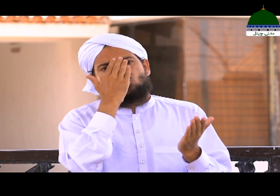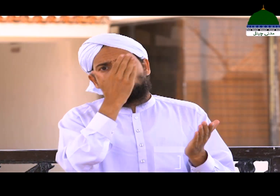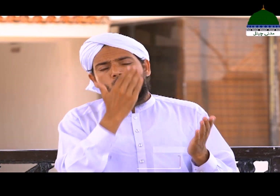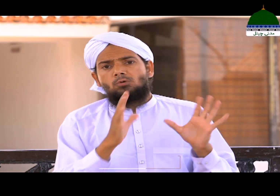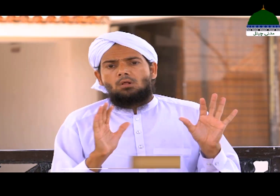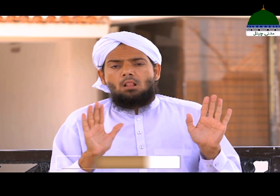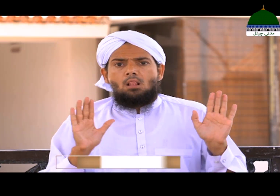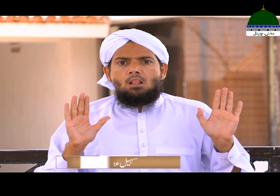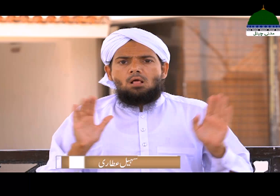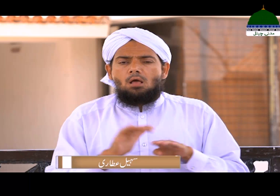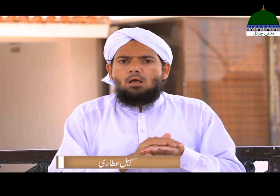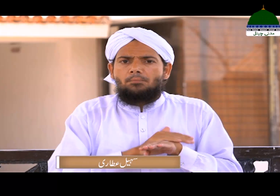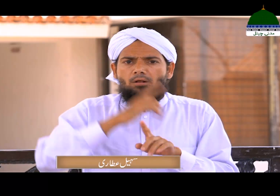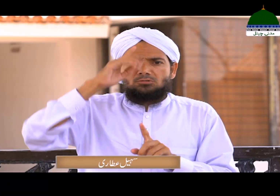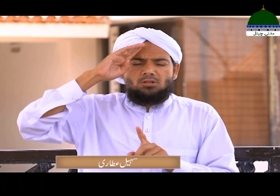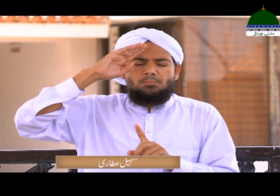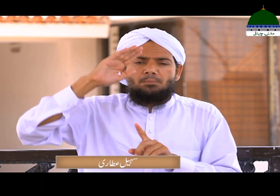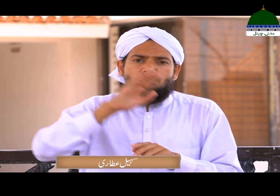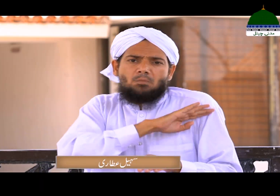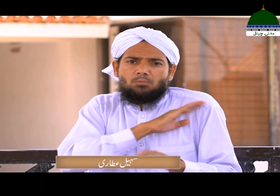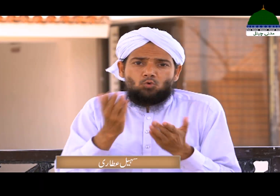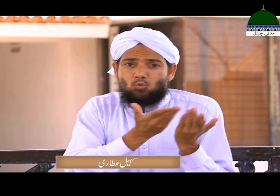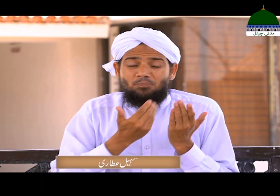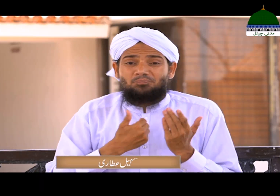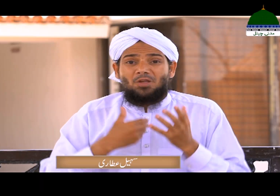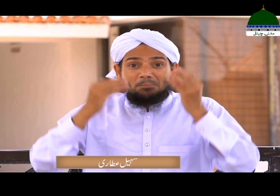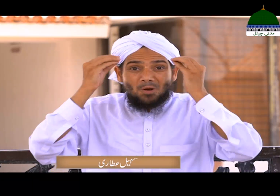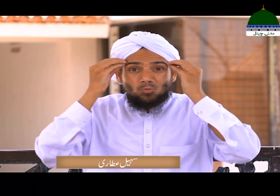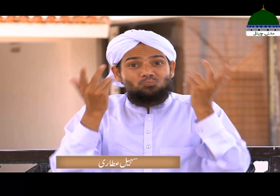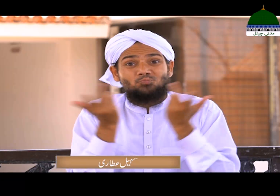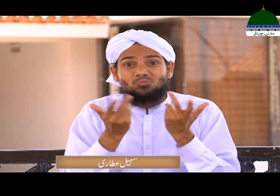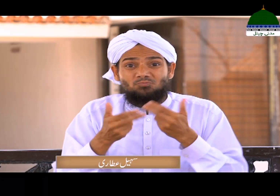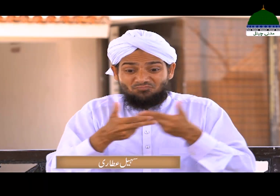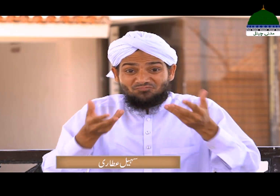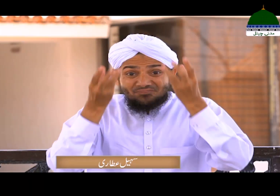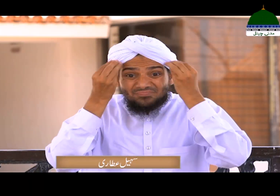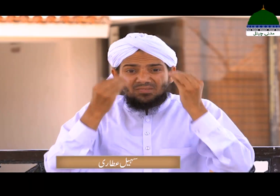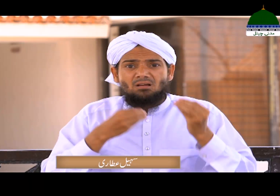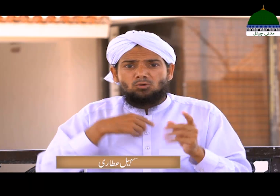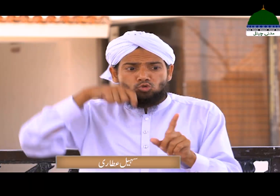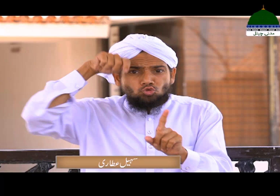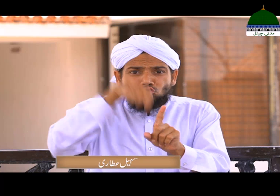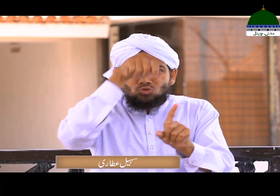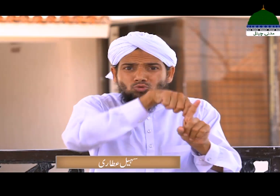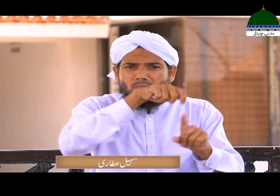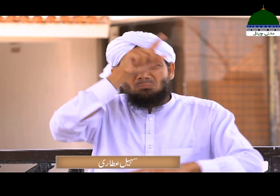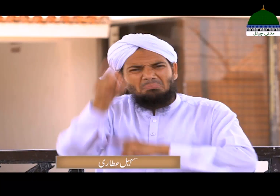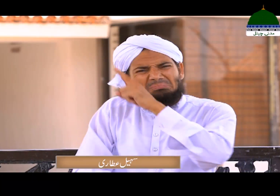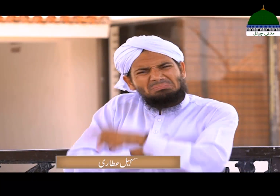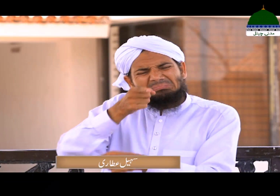لایا۔ پیارے اسلامی بھائیوں، معلوم ہوا کہ ظالم کا انجام بہت برا ہوتا ہے،